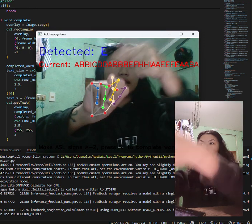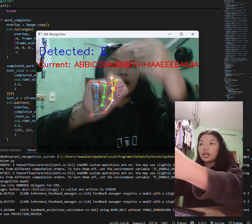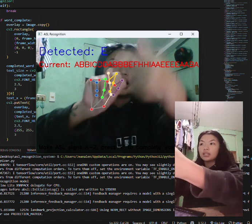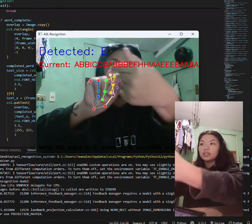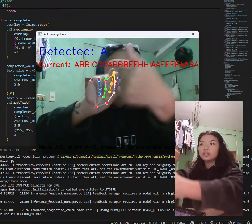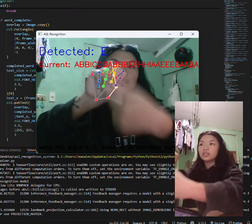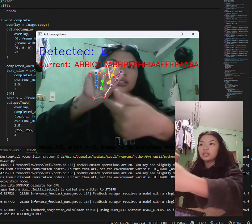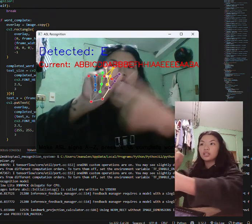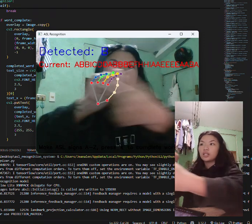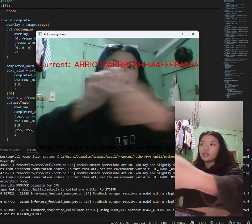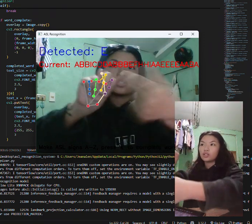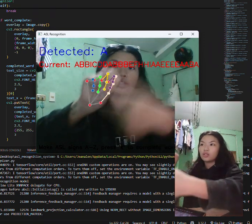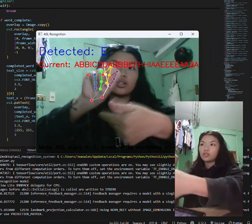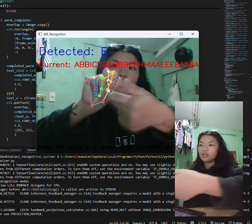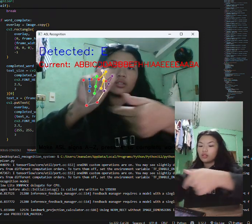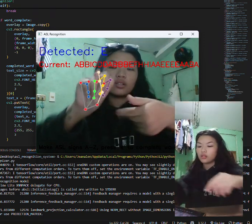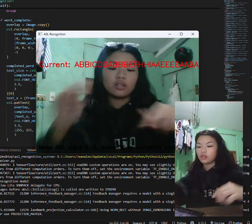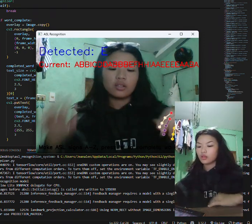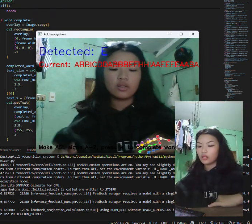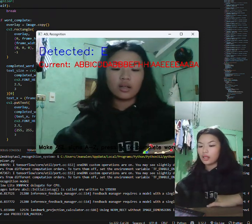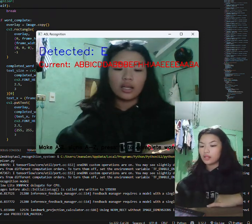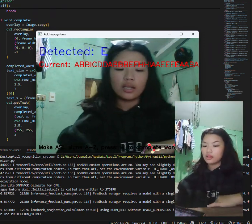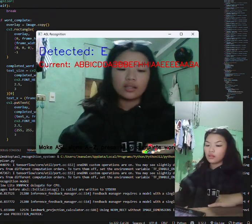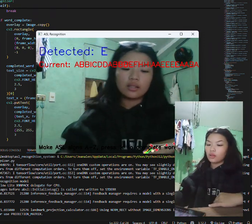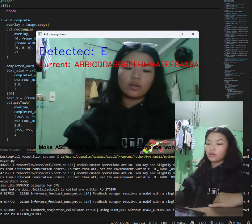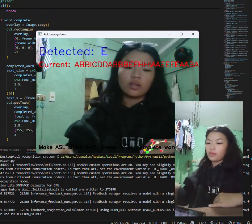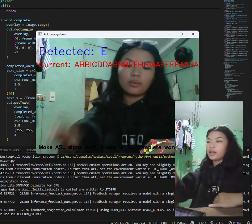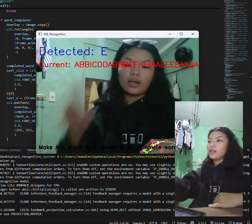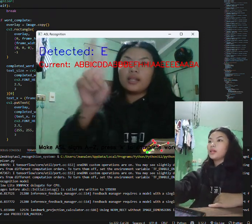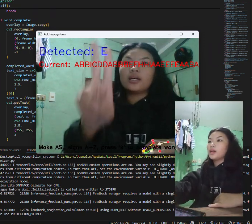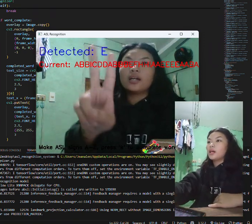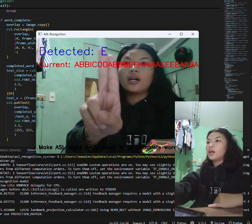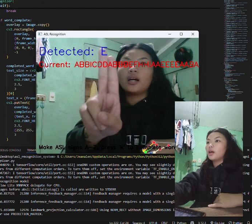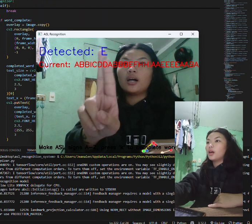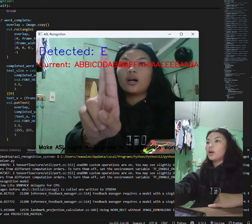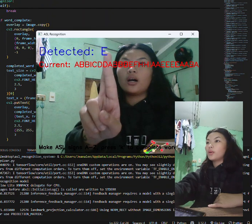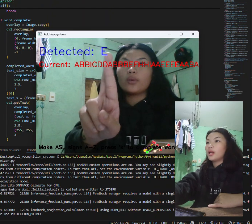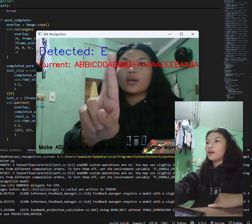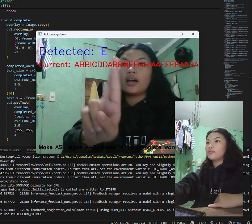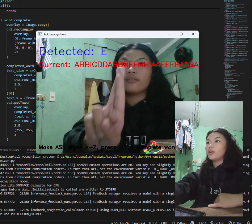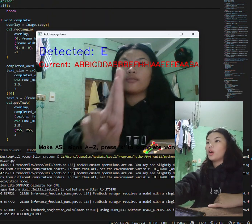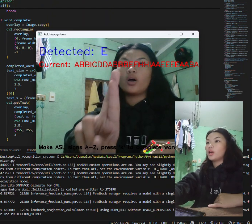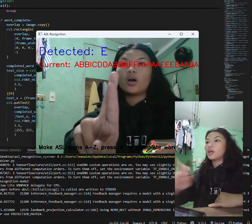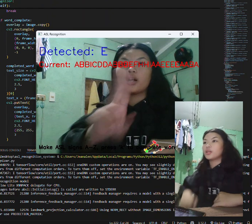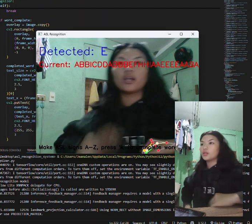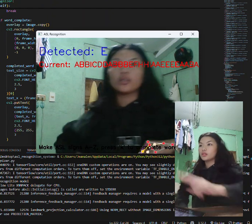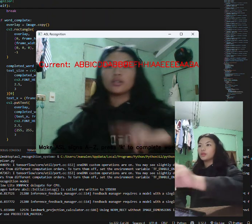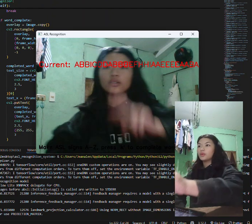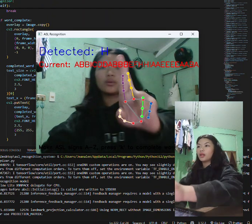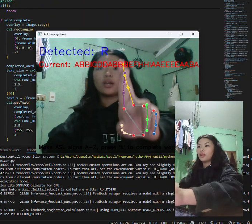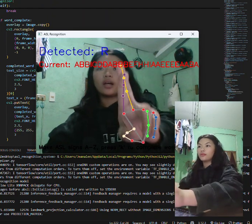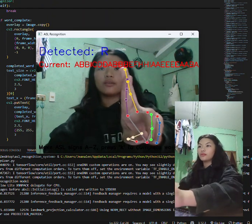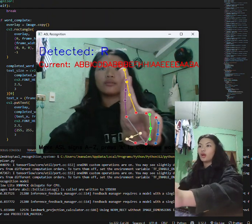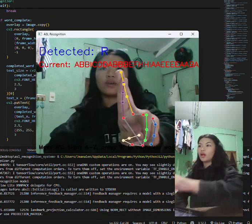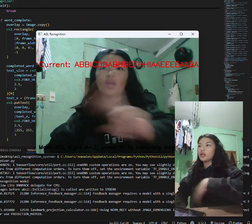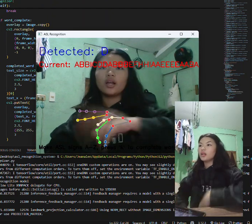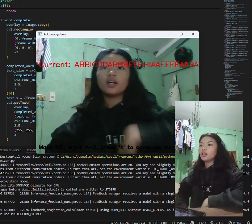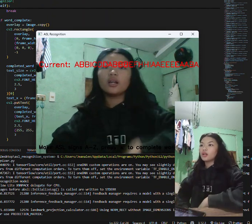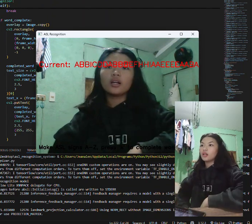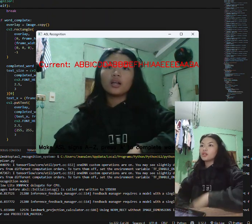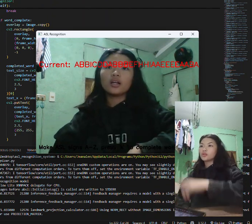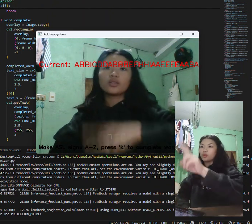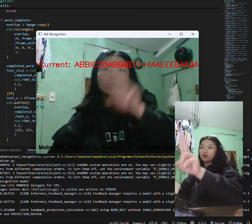ma-recognize ang gestures. So, ang words. So, uban, we have R, we have